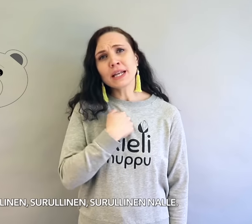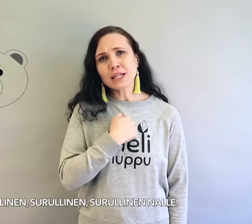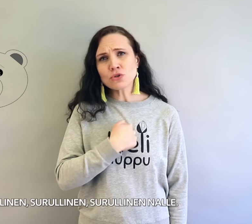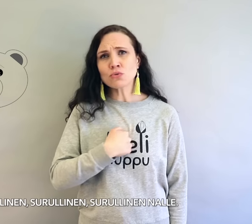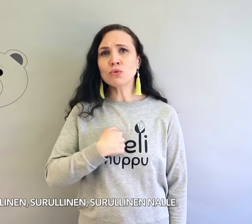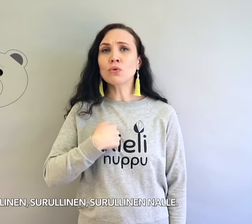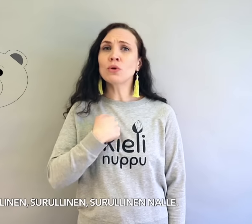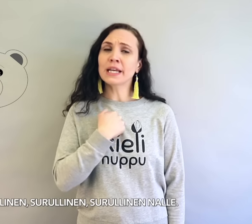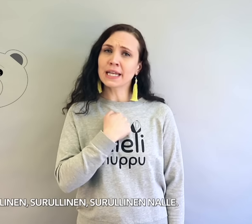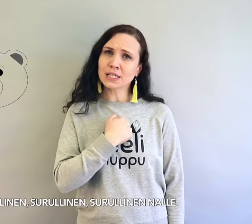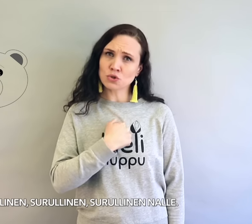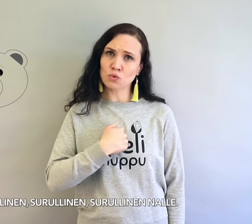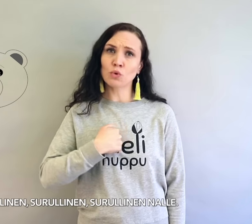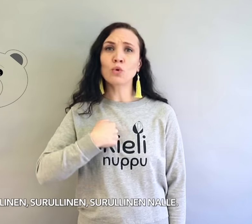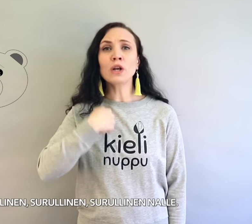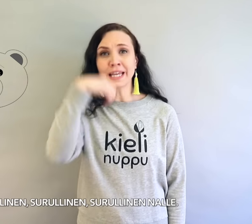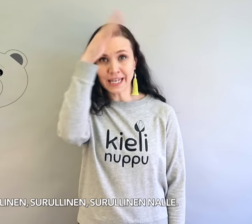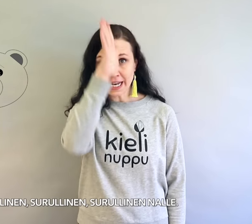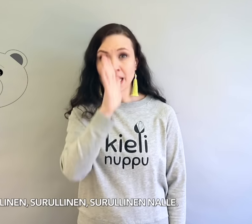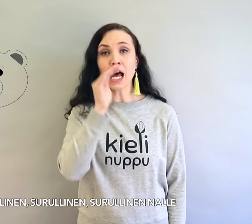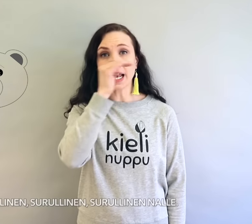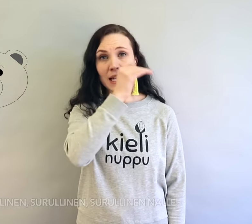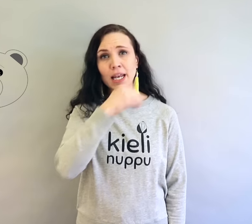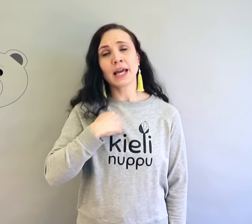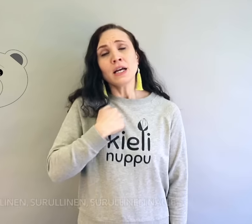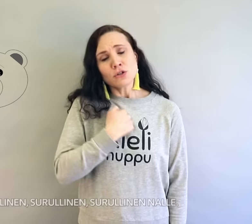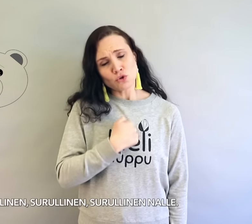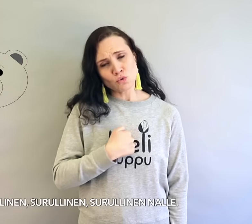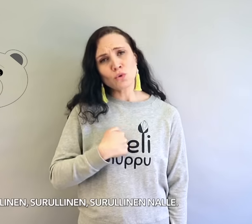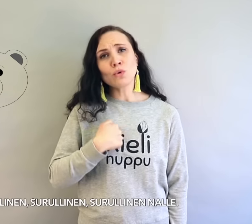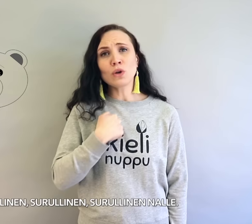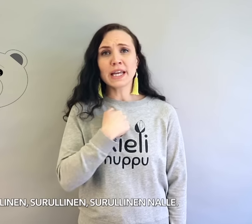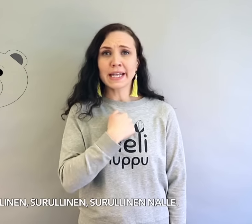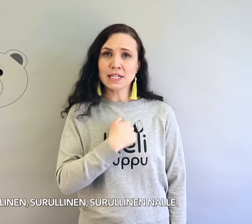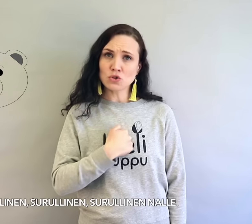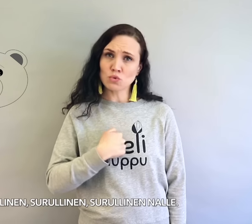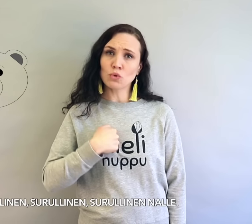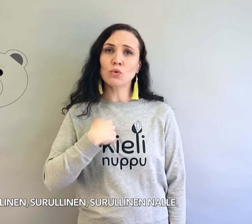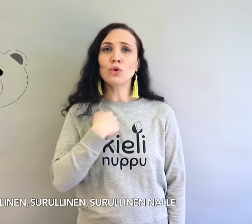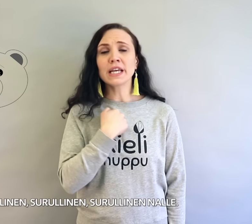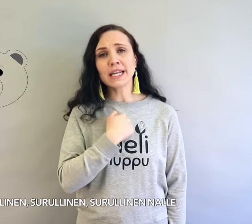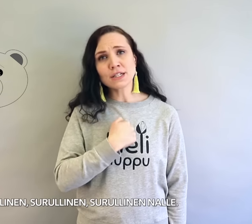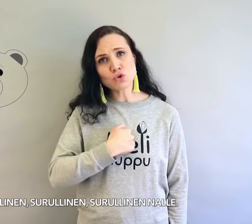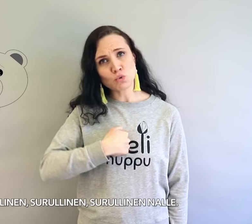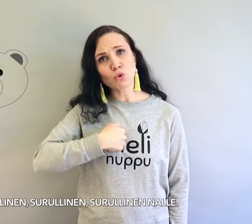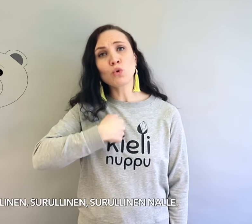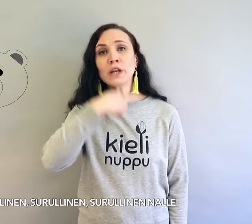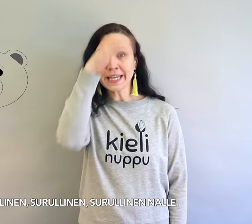Surullinen, surullinen, surullinen Nalle. Surullinen, surullinen,